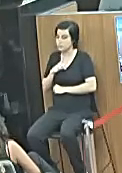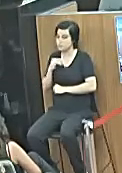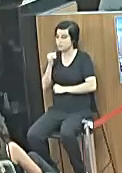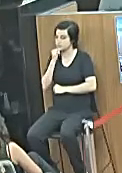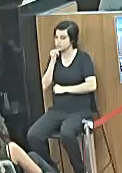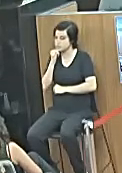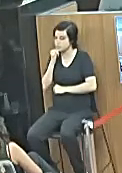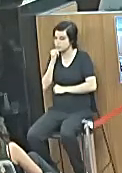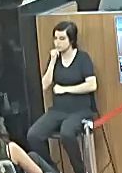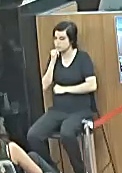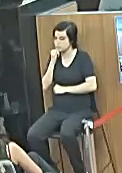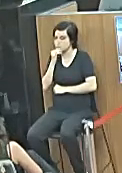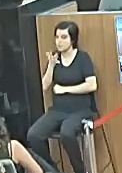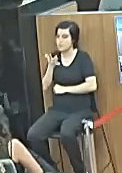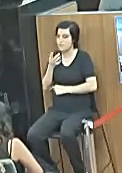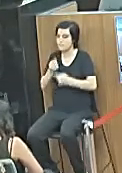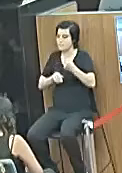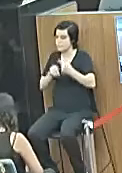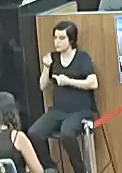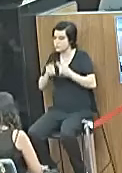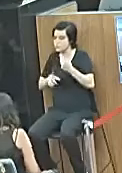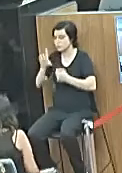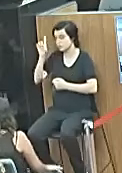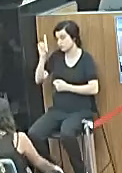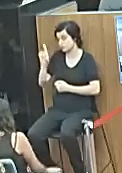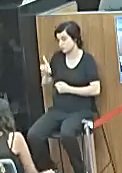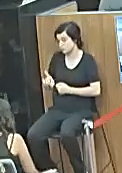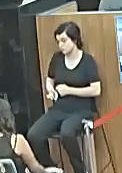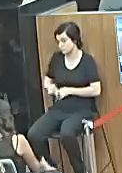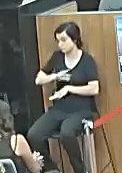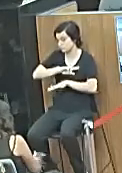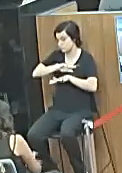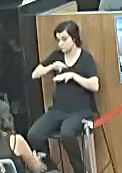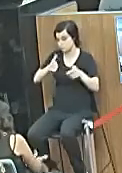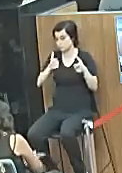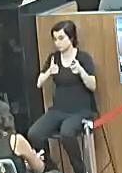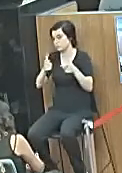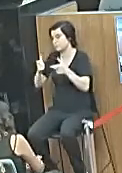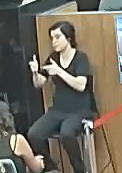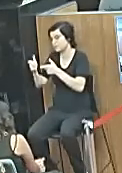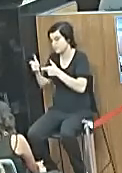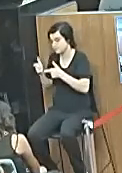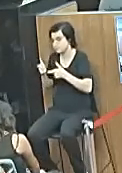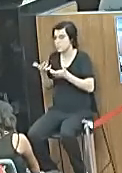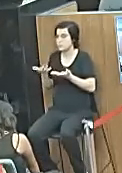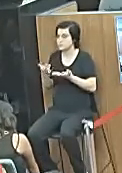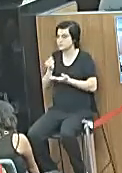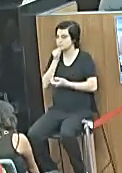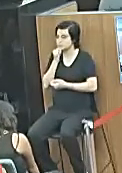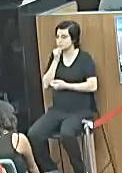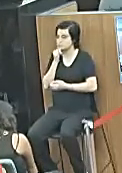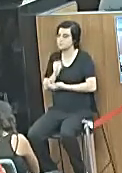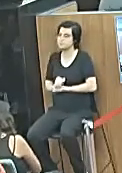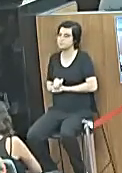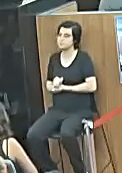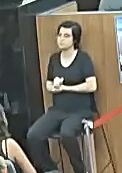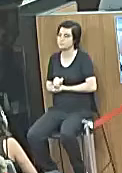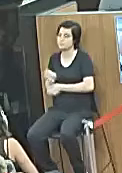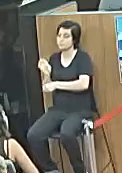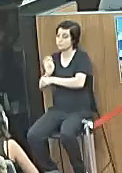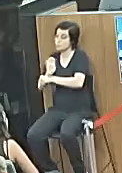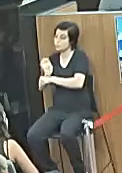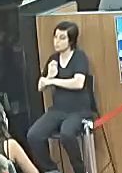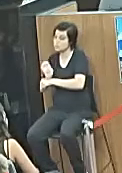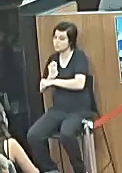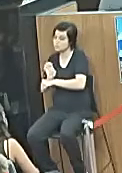da política pública de direito em todas as áreas quando o estado ele